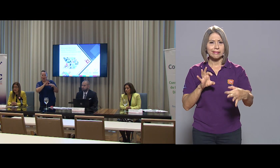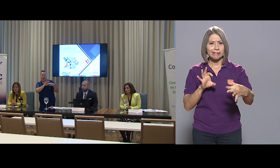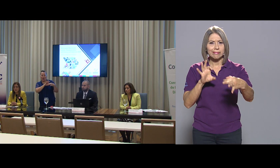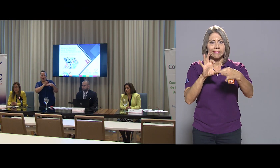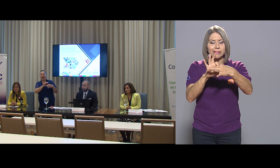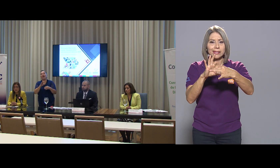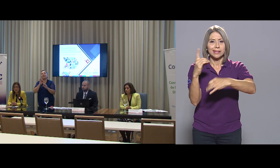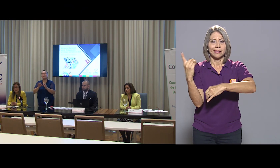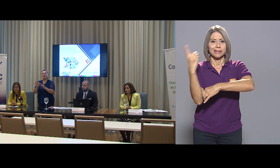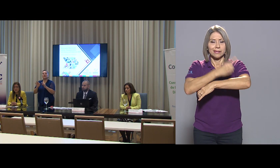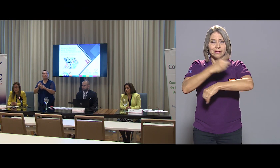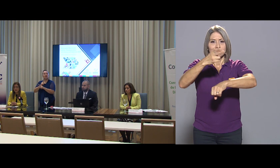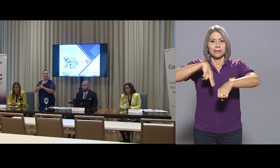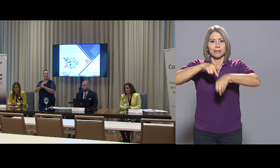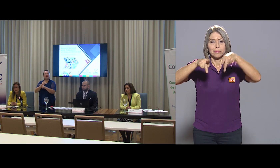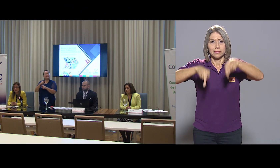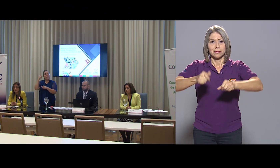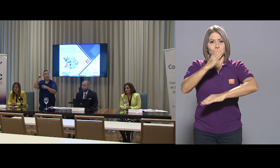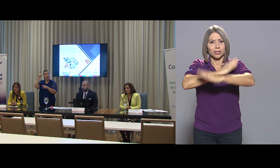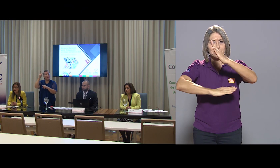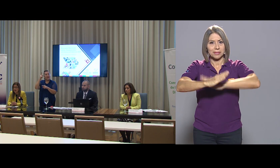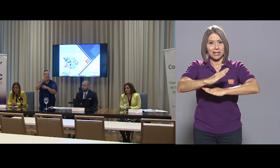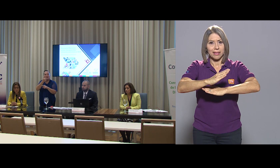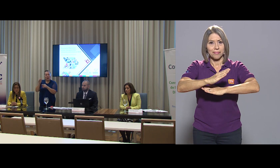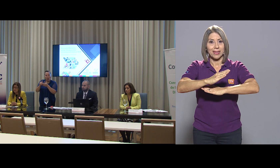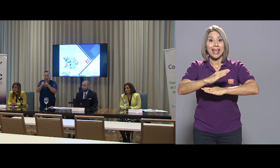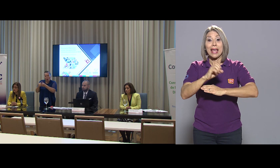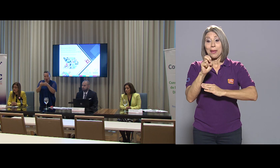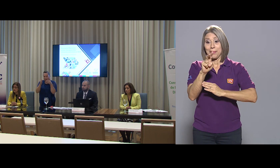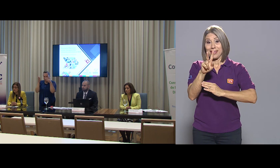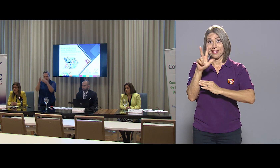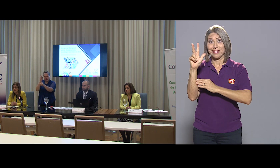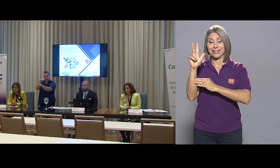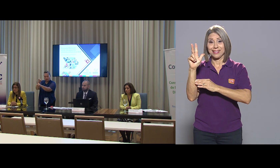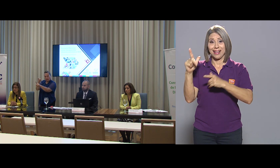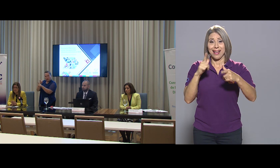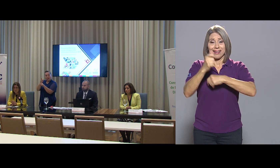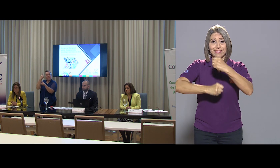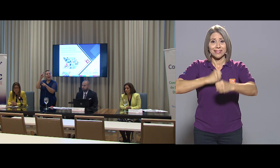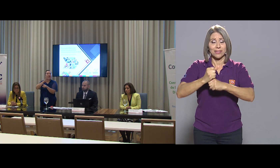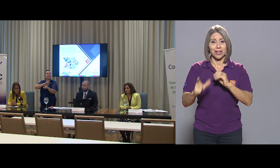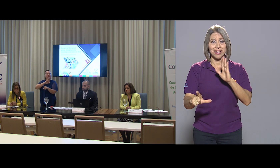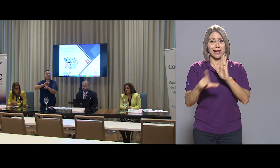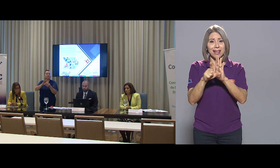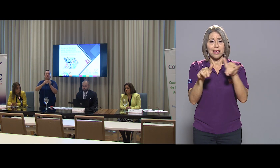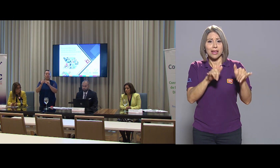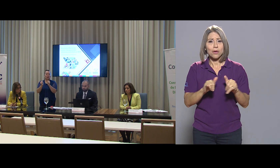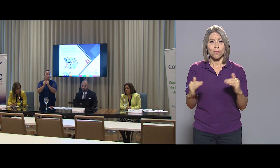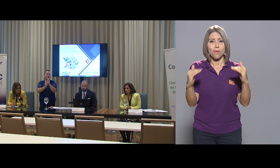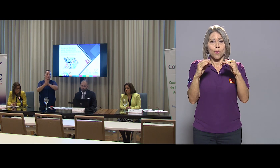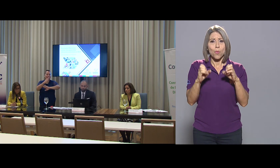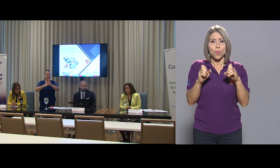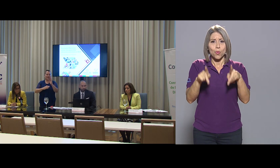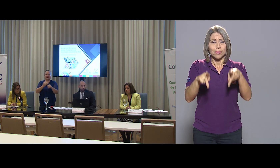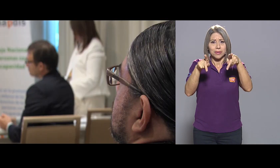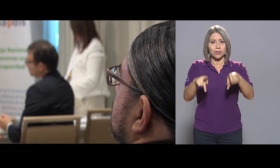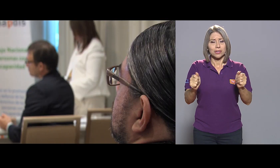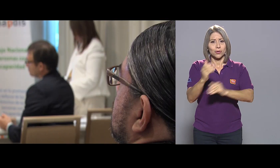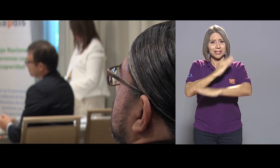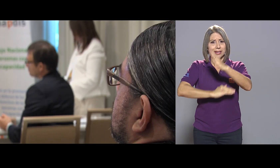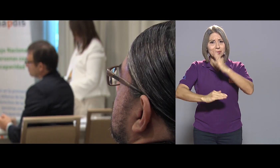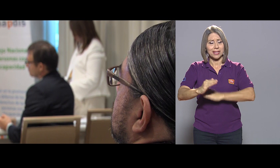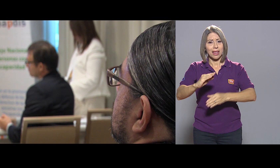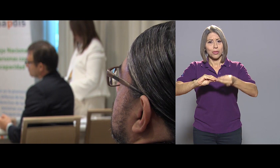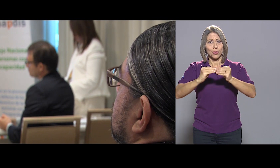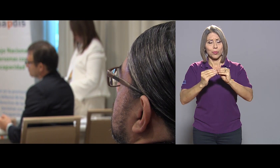En el marco del Día Nacional de la Persona con Discapacidad y el 23 aniversario de la Ley de Igualdad de Oportunidades para las Personas con Discapacidad,